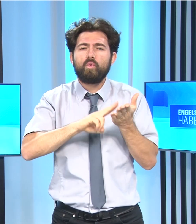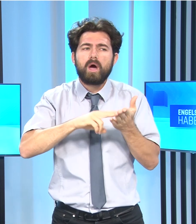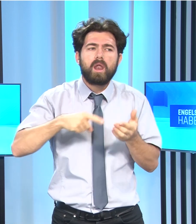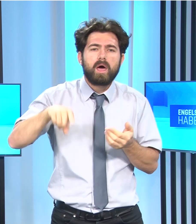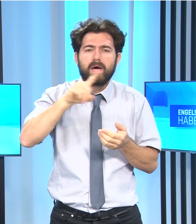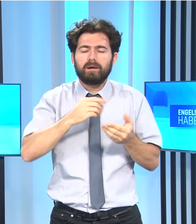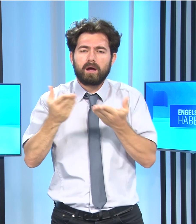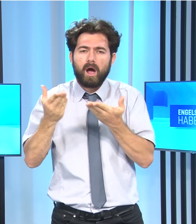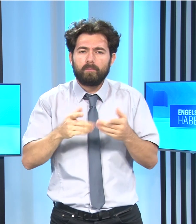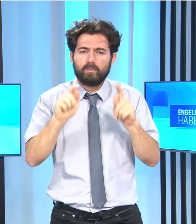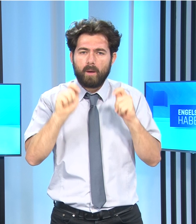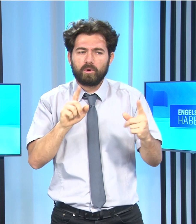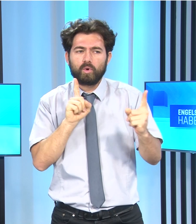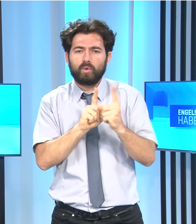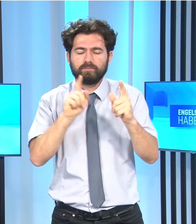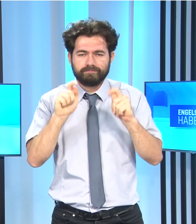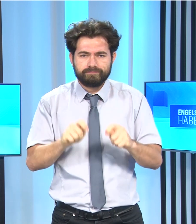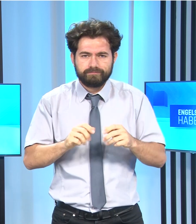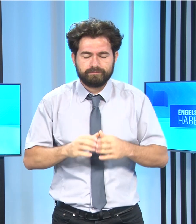ederek görüştü.